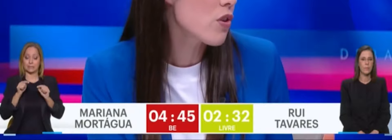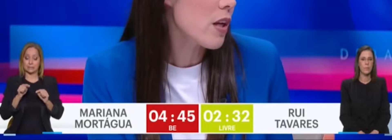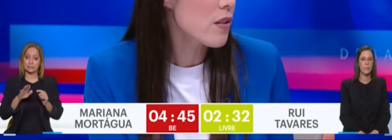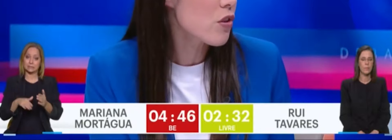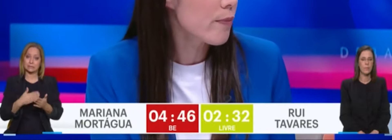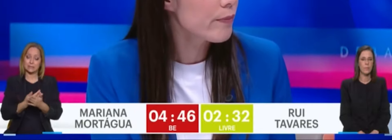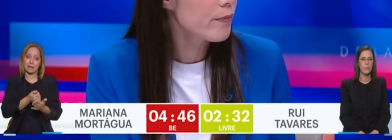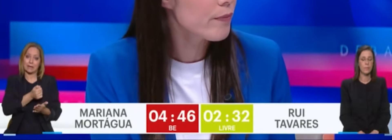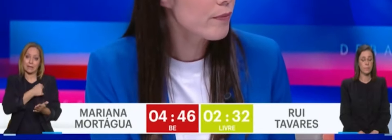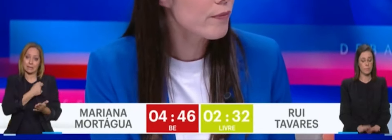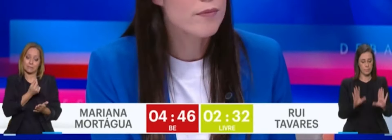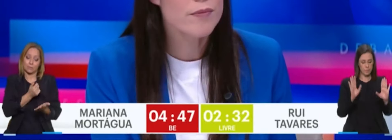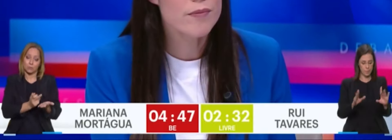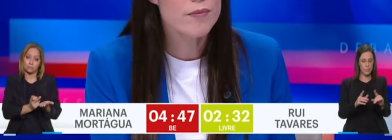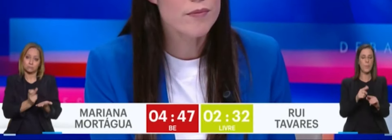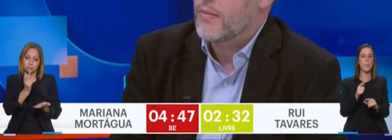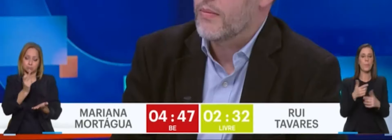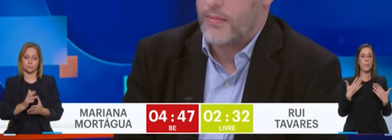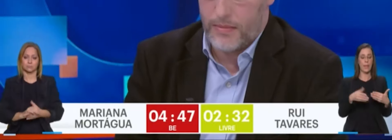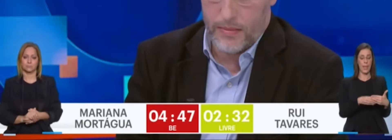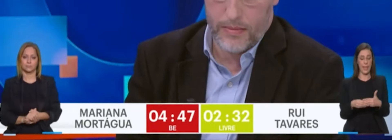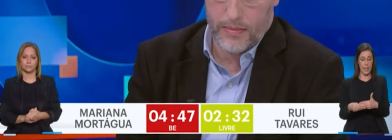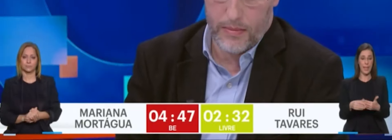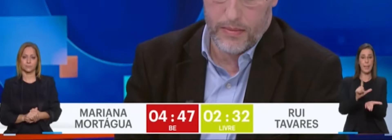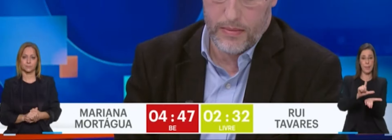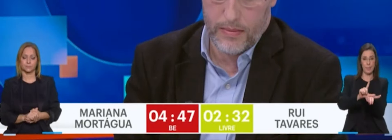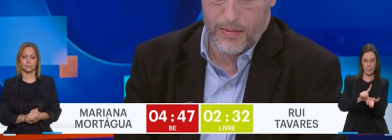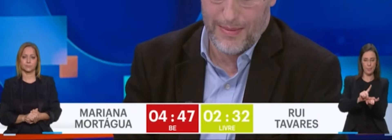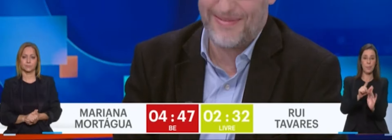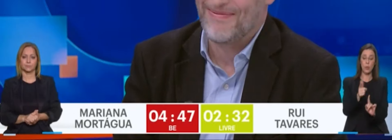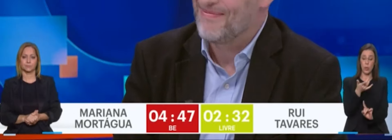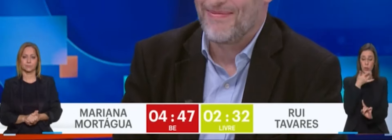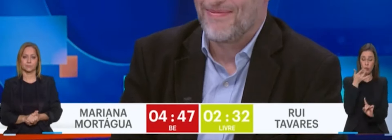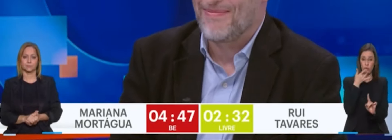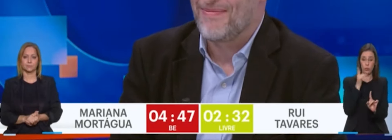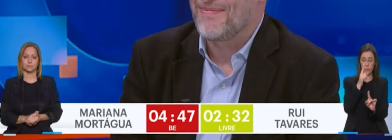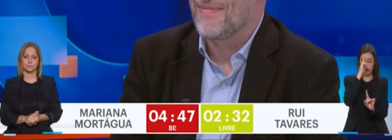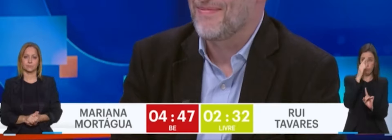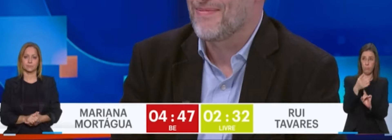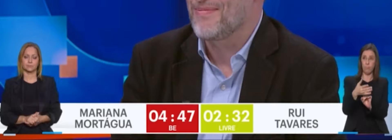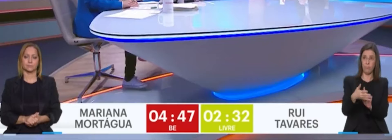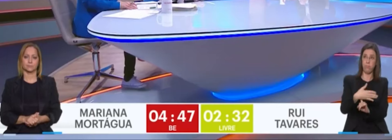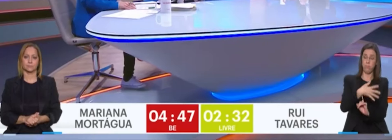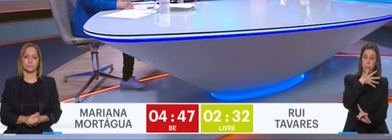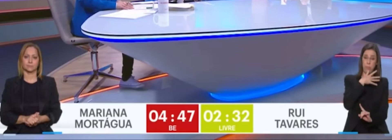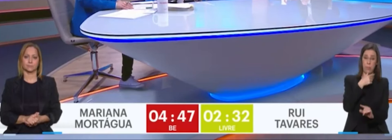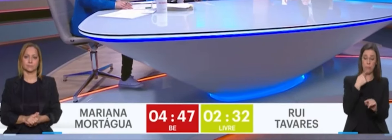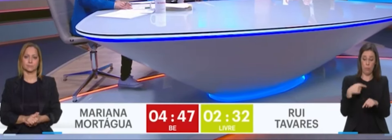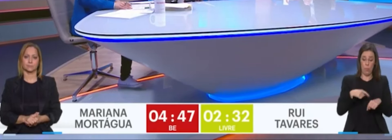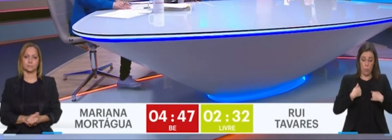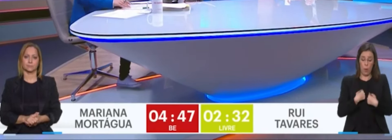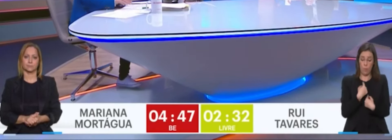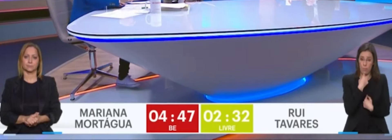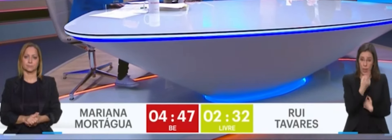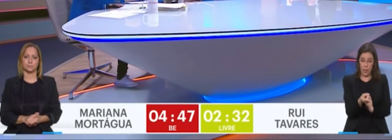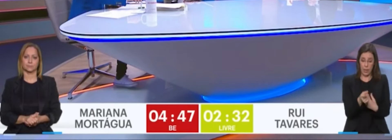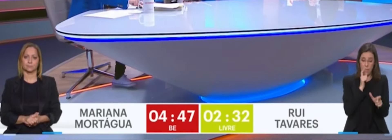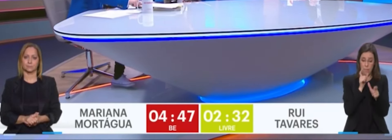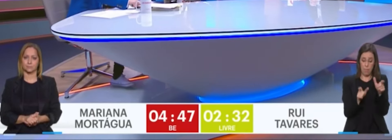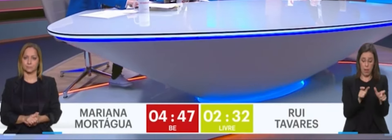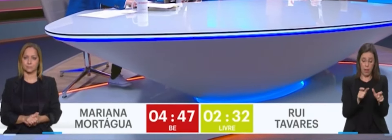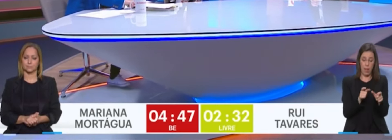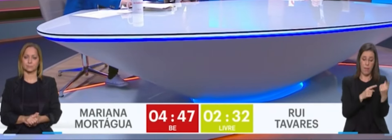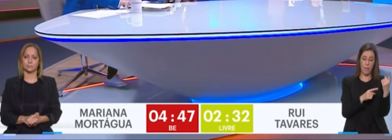o preço das casas Rui Tavares para além desta demagogia nacionalist e estou a citá-lo usando as palavras da